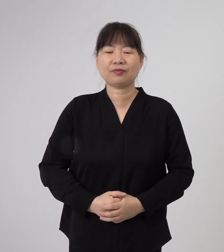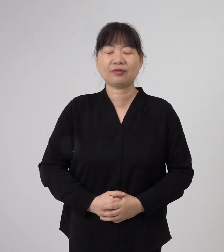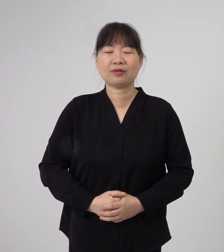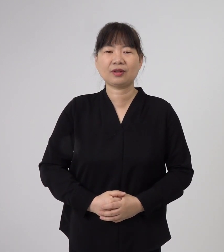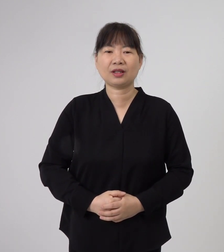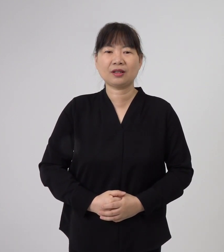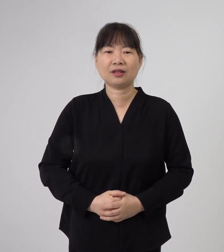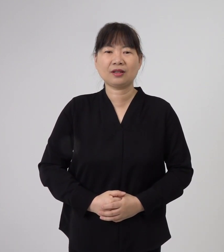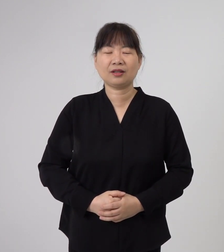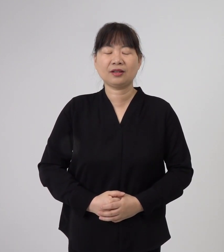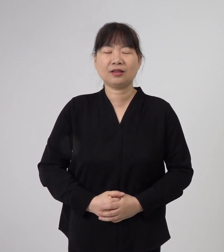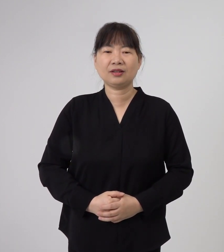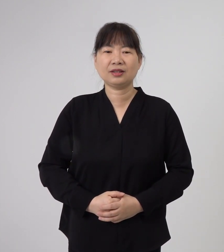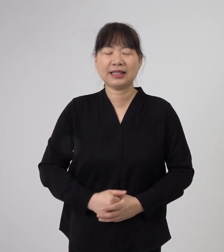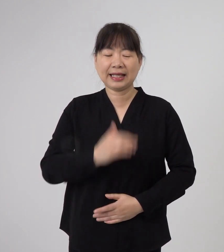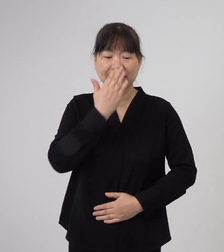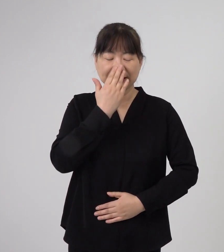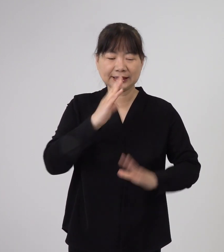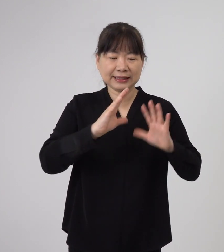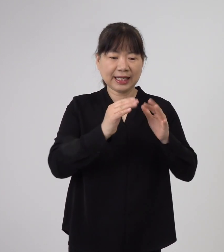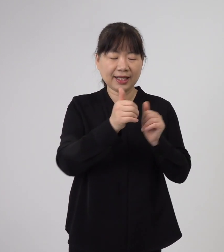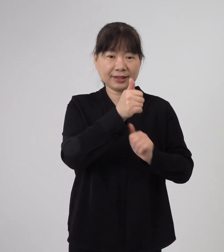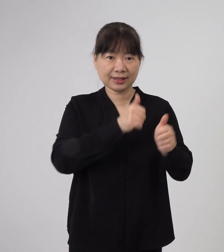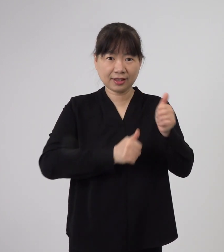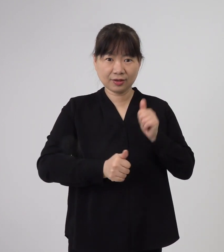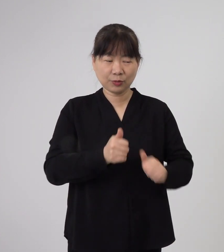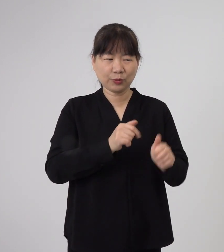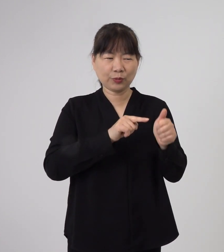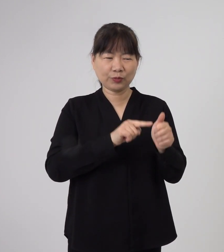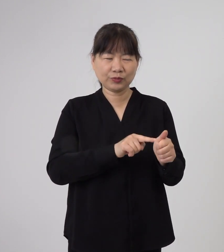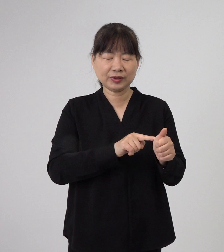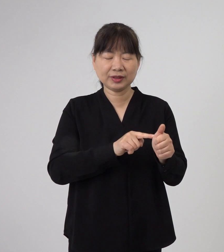넘겨주시면, 이스라엘 자손은